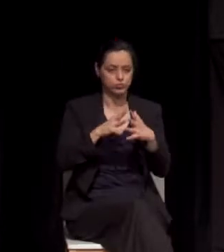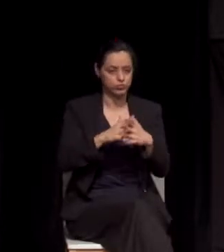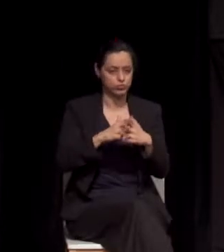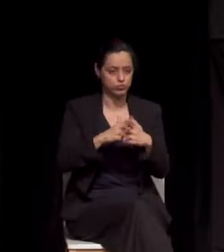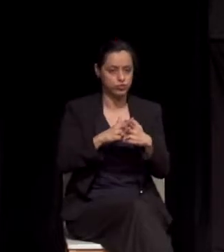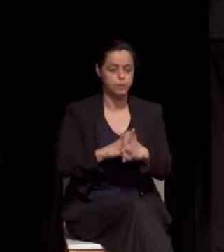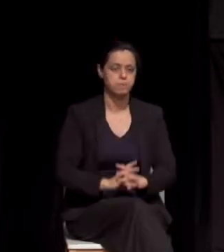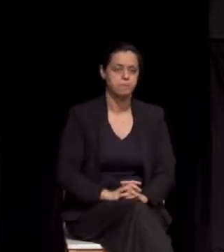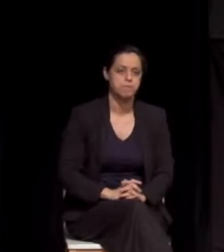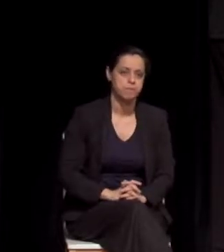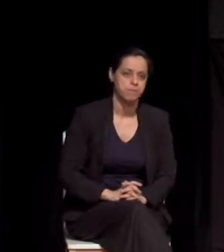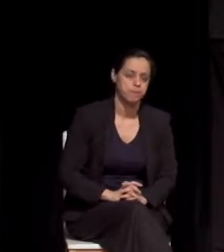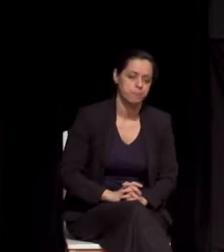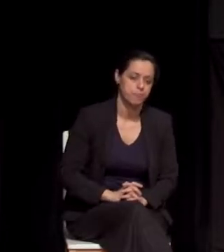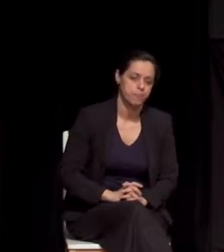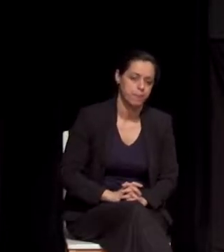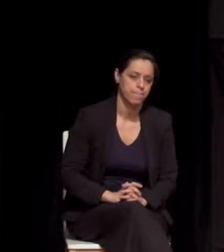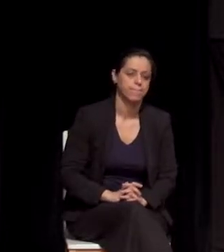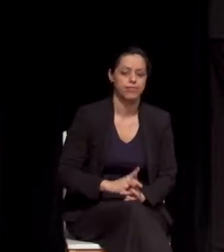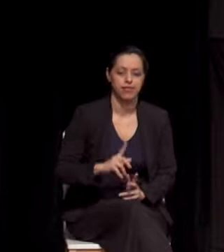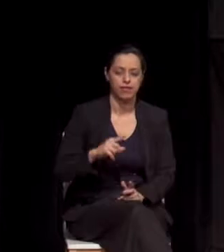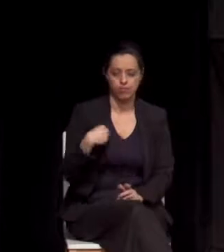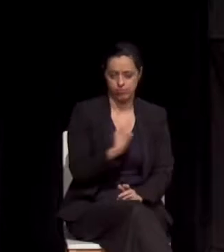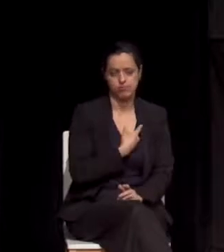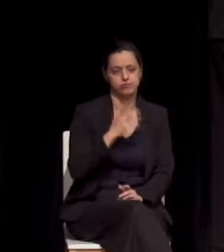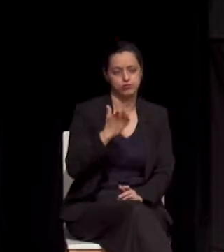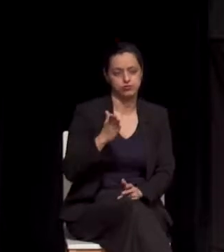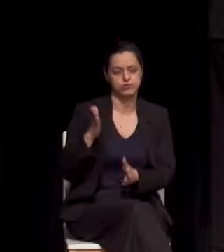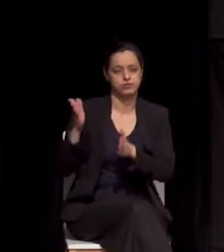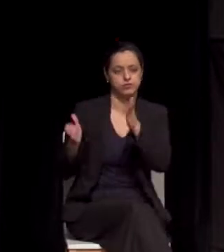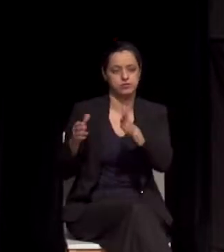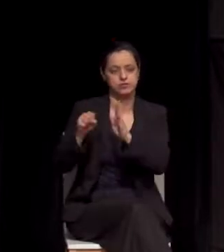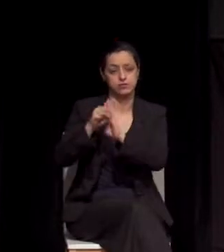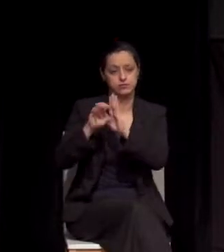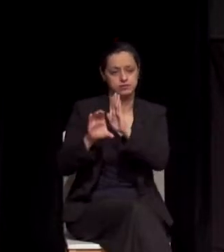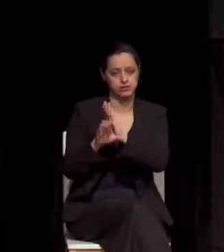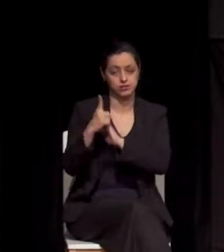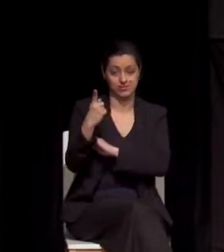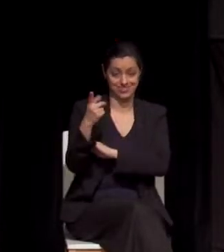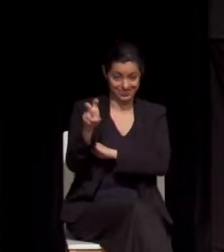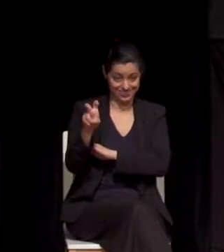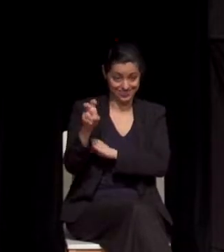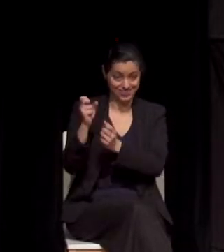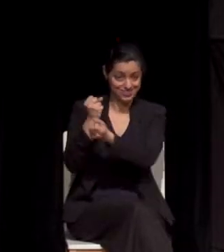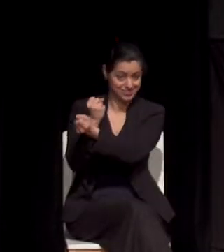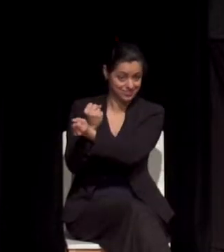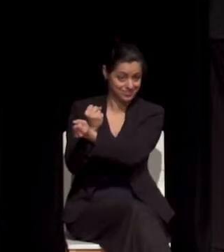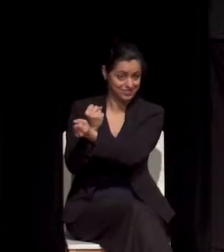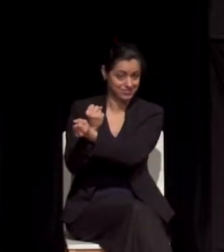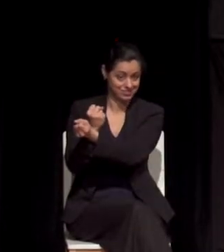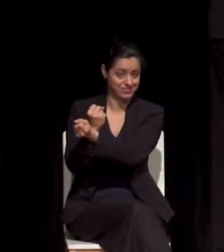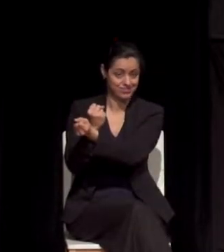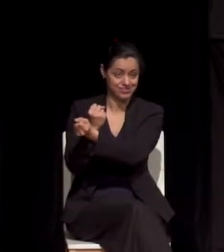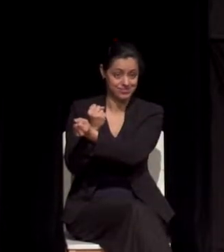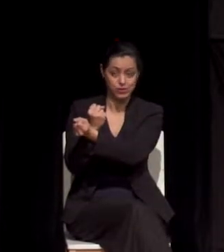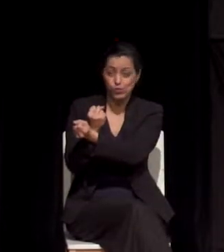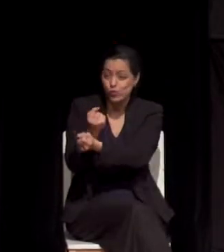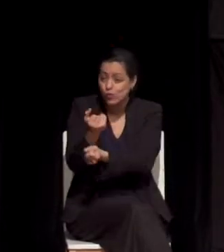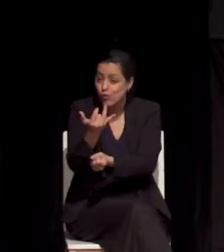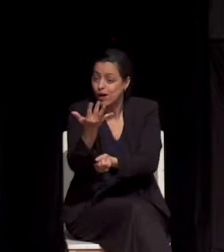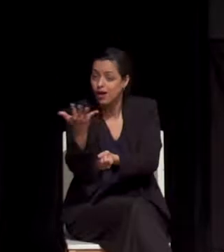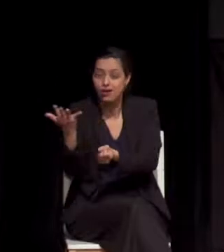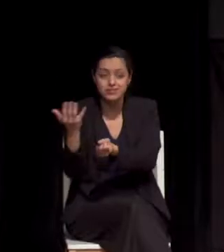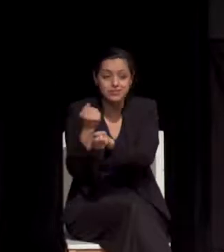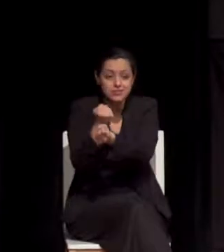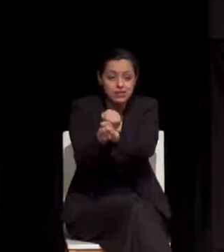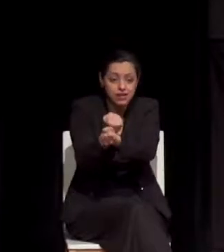passou pela escravização no século XV, que era para poder alimentar a